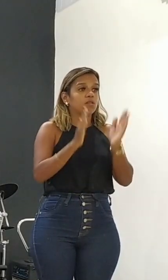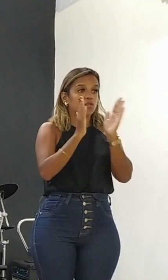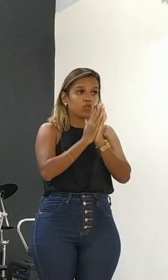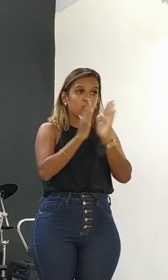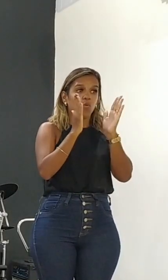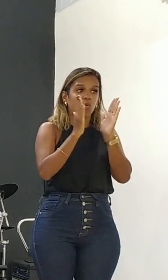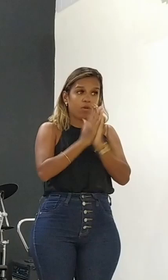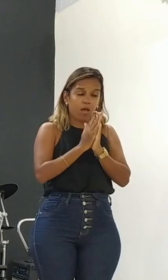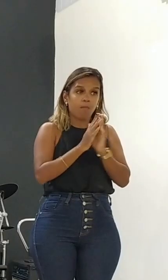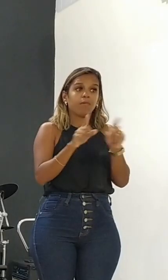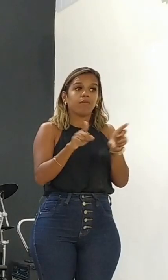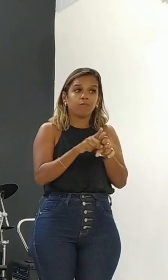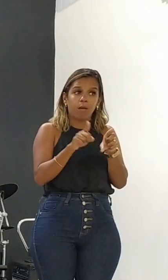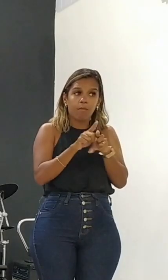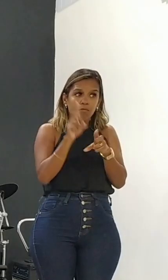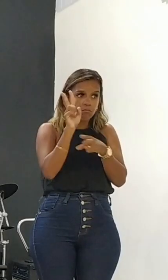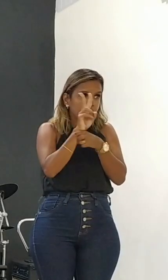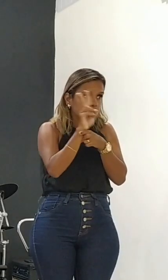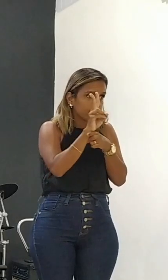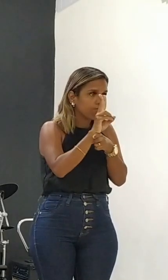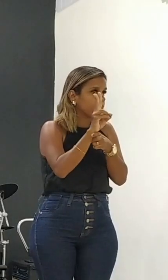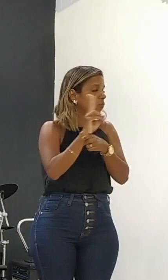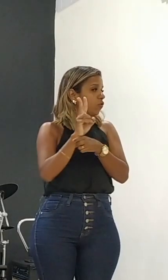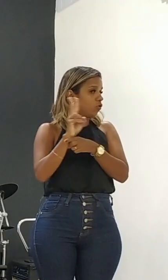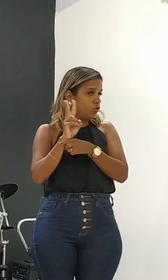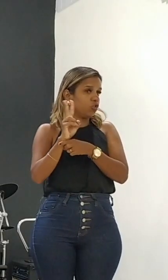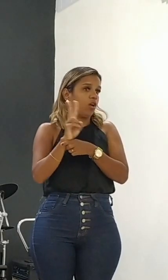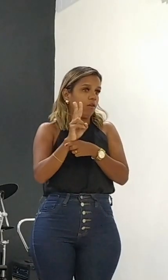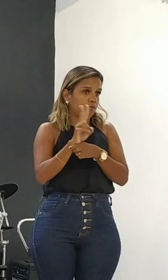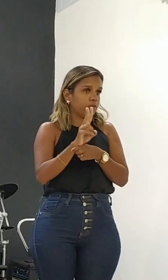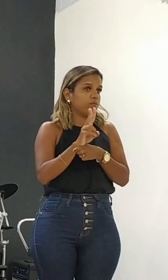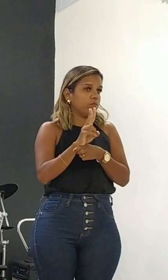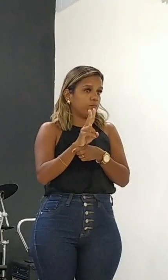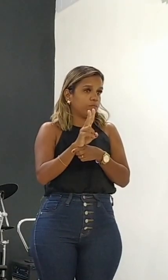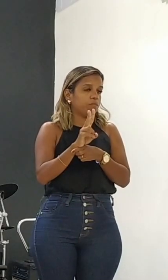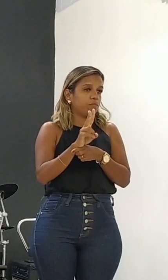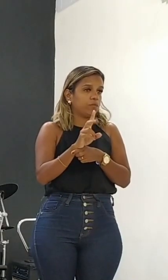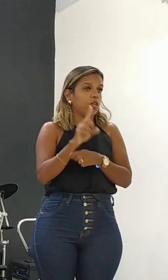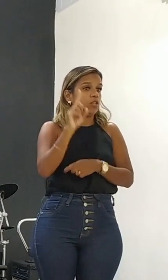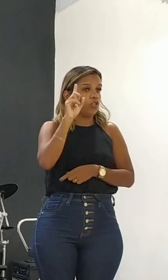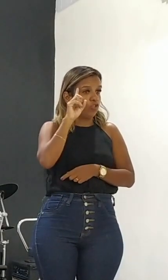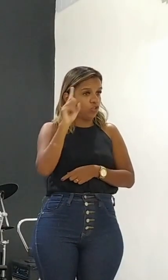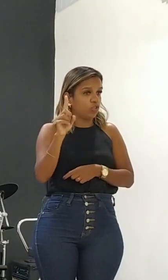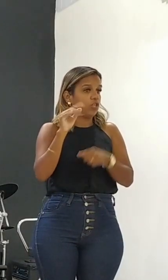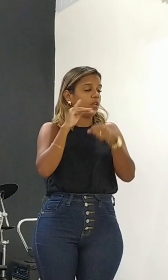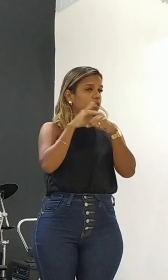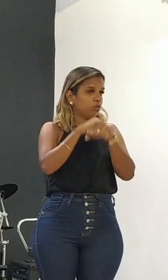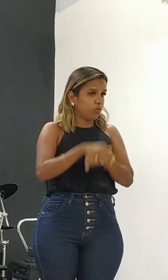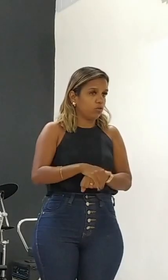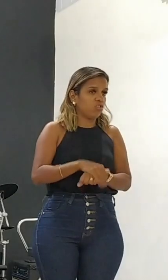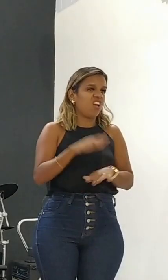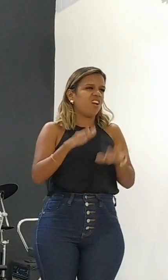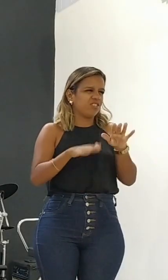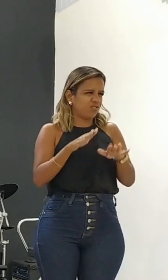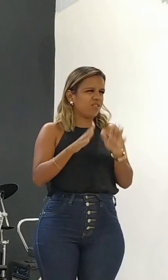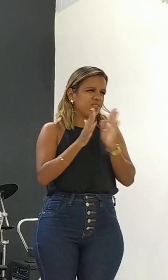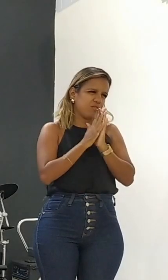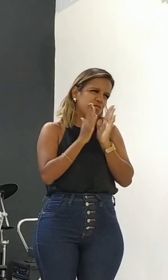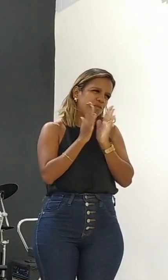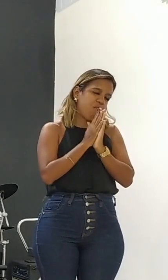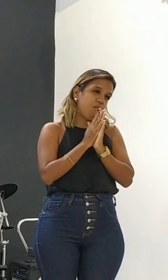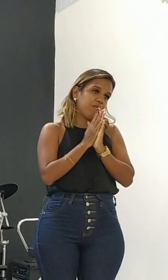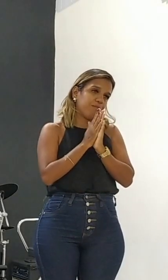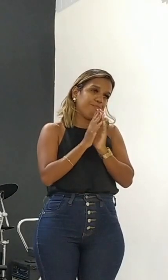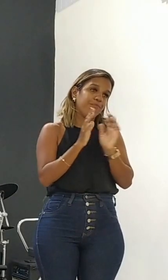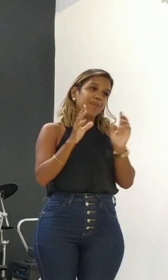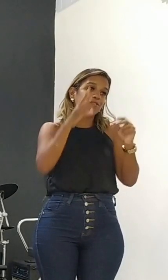oravam e eles vigiavam de dia e de noite. A às vezes a gente ora, mas a gente